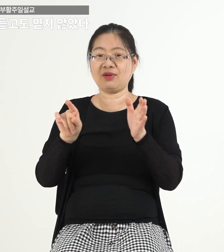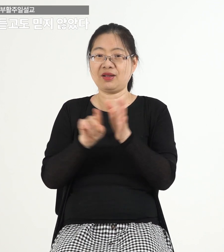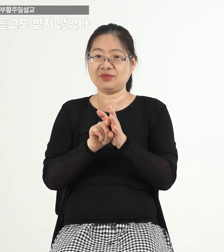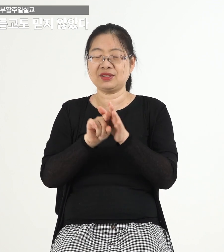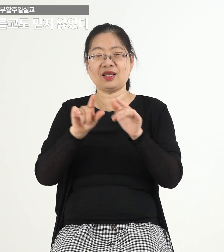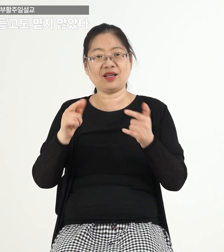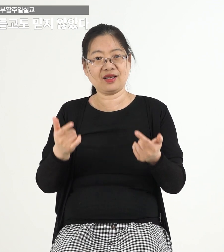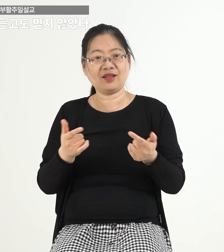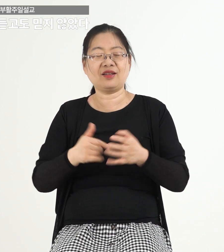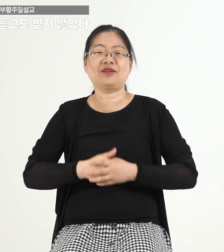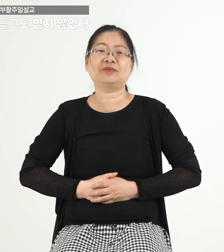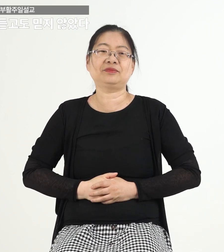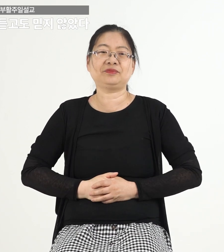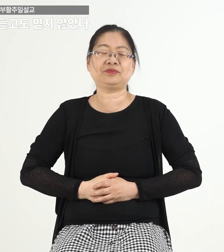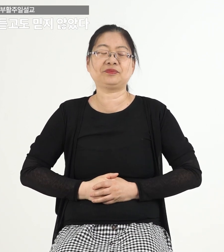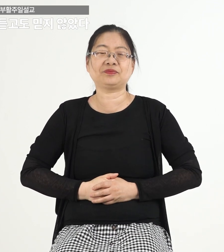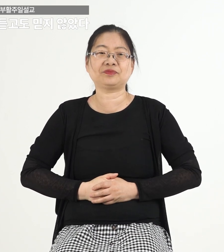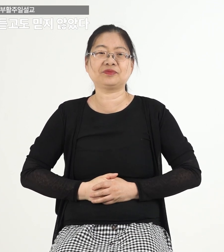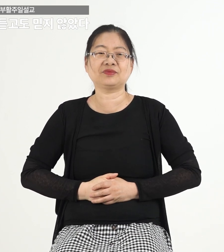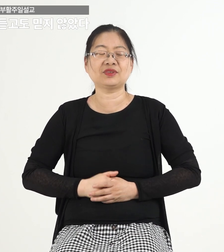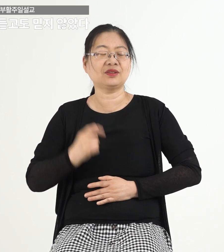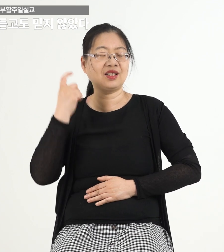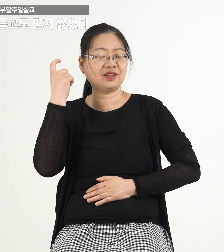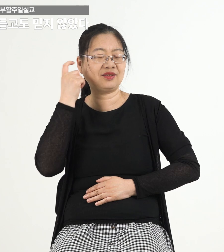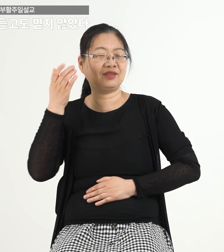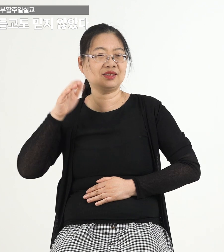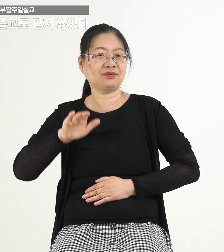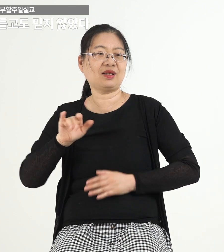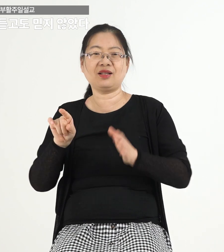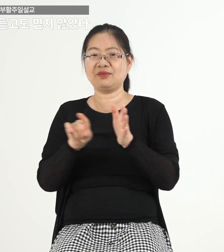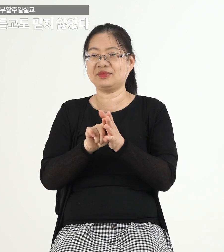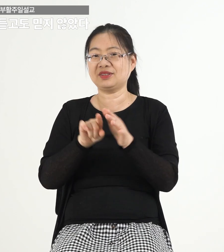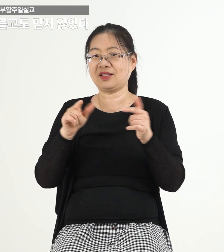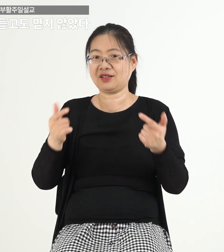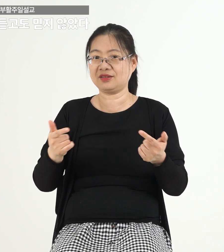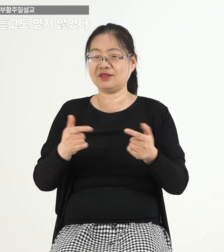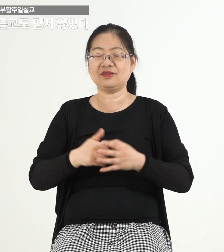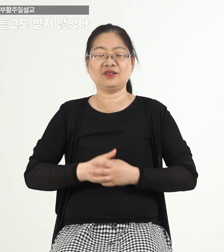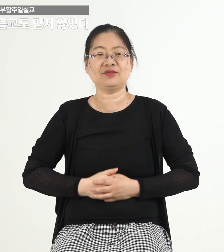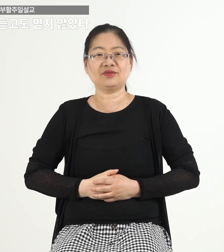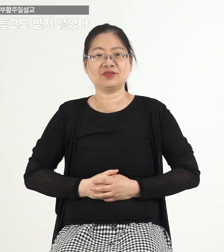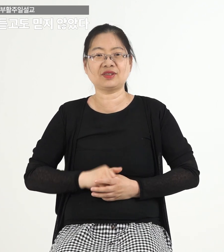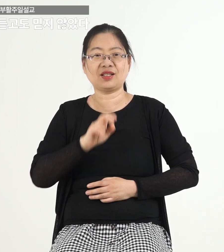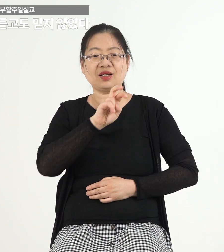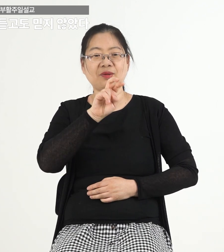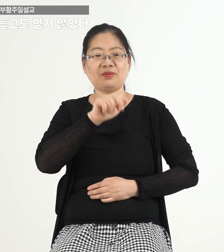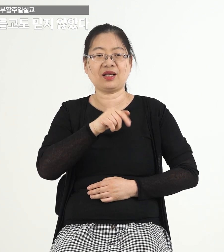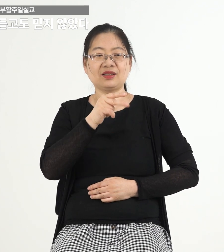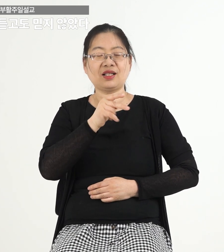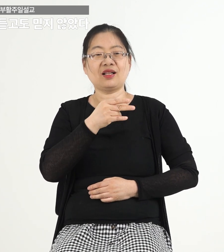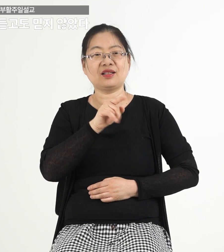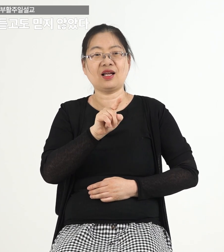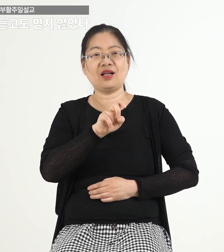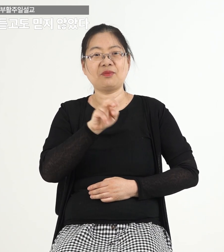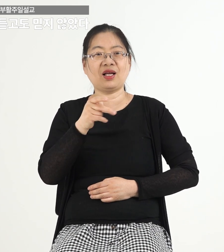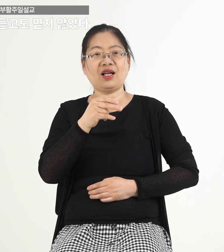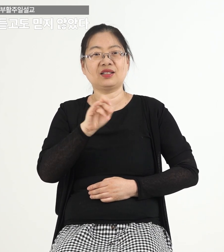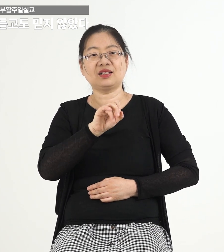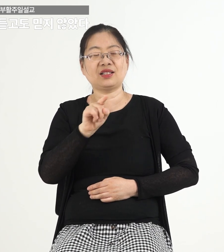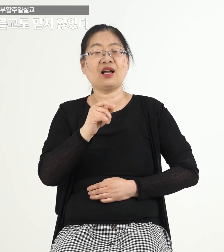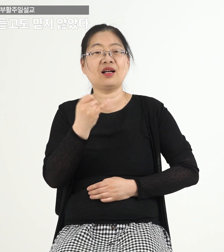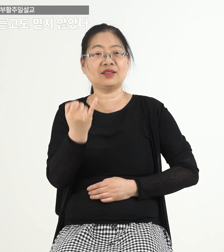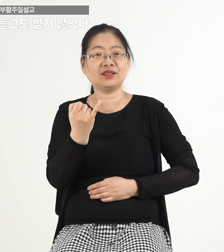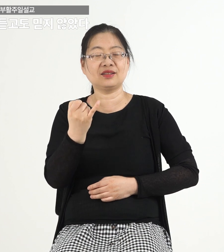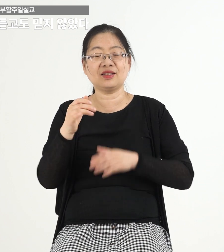믿지 아니하니라. 듣고도 믿지 않았어요. 이 막달라 마리아는 현장을